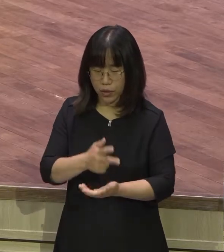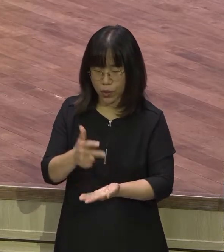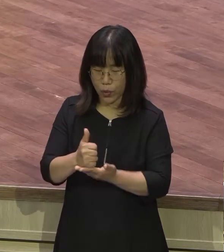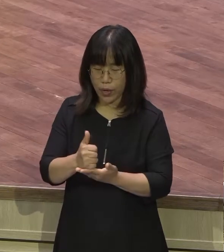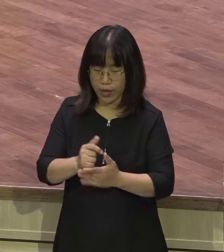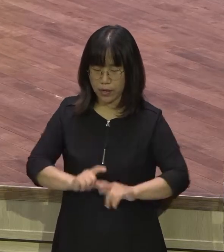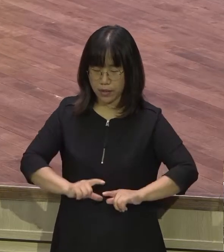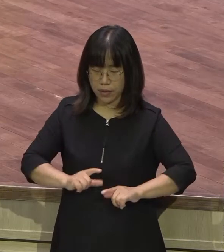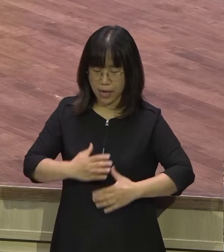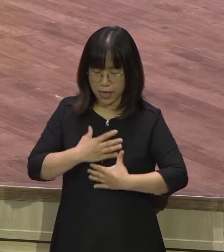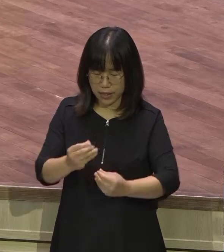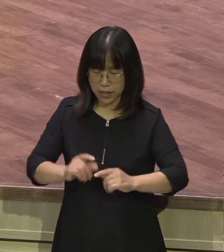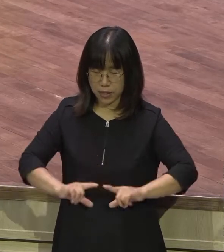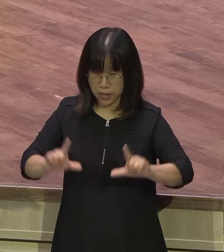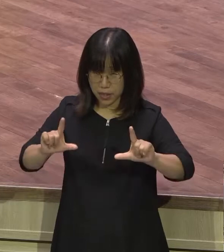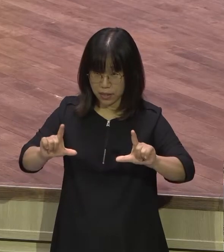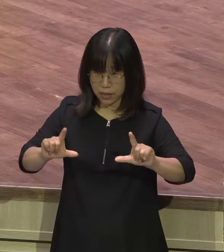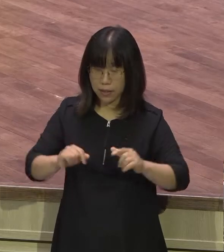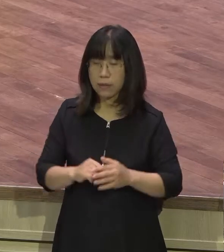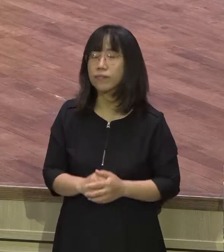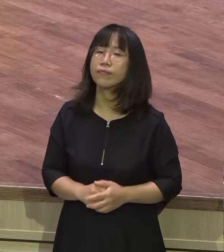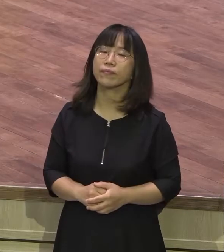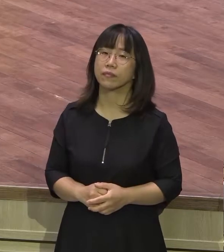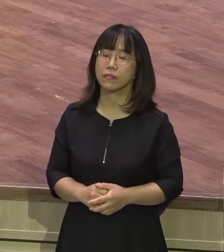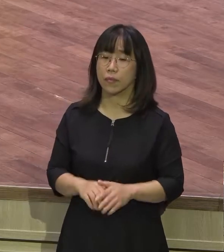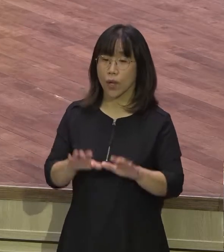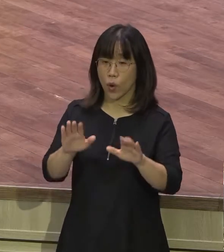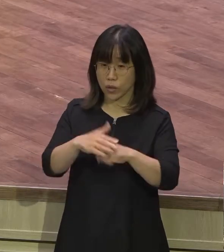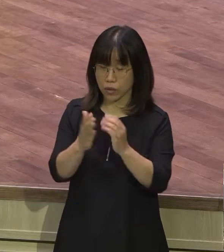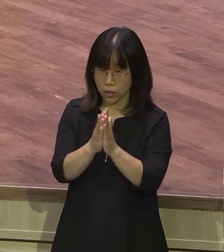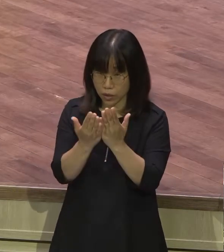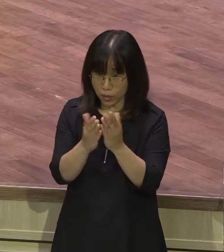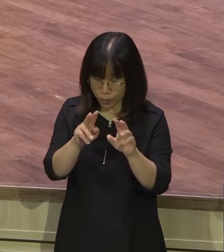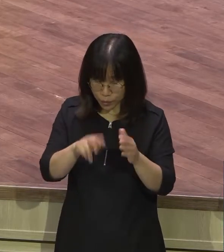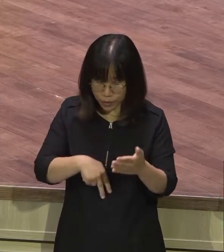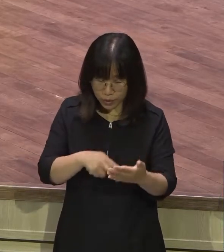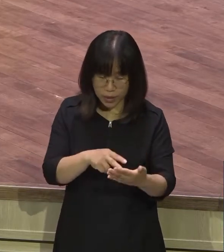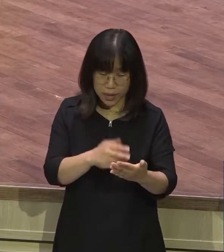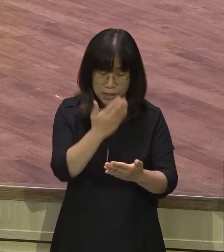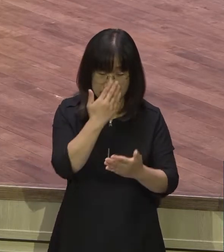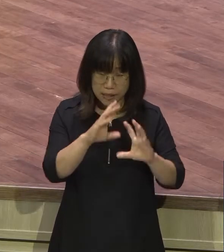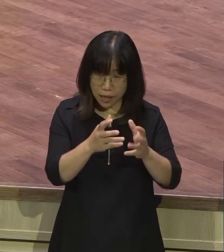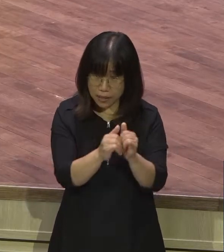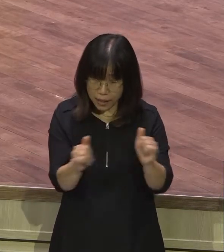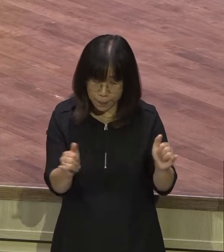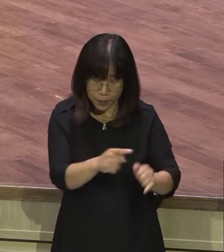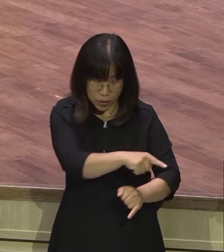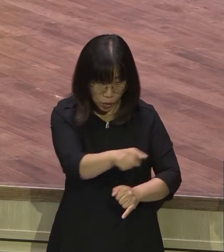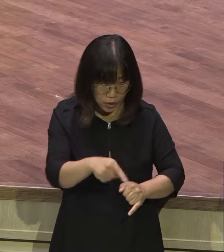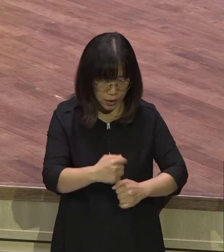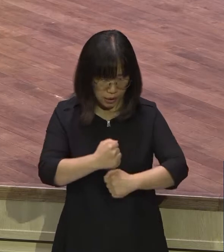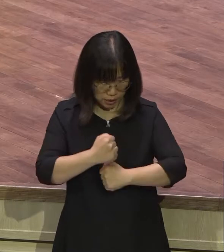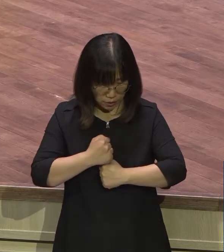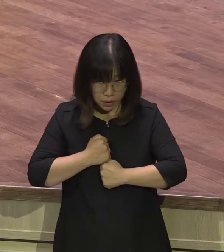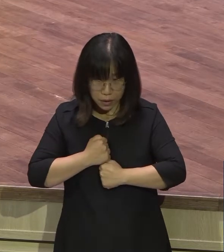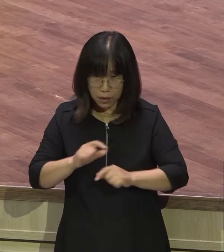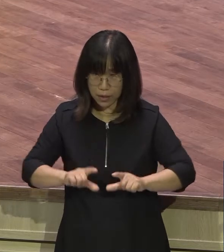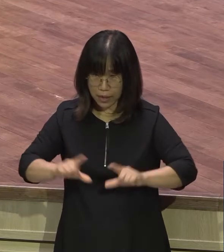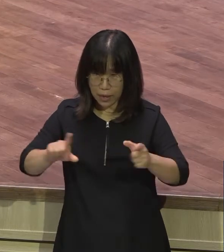안식일이니라. 오늘 본문에 보면 하나님께서 이스라엘 백신들이 지켜야 될 절기에 대해서